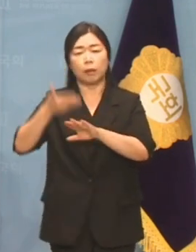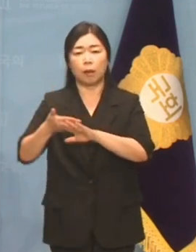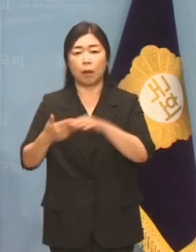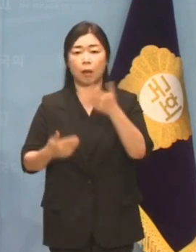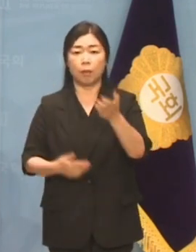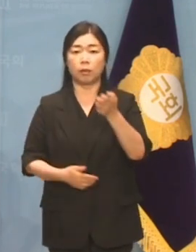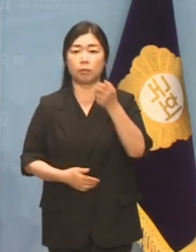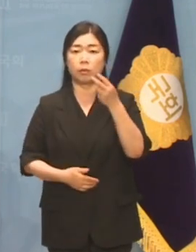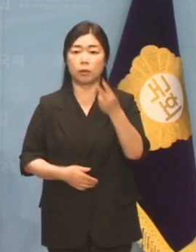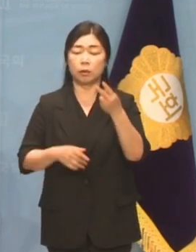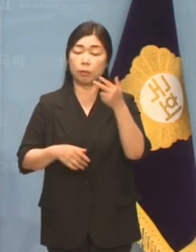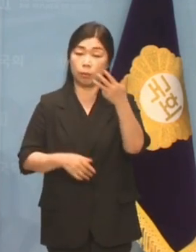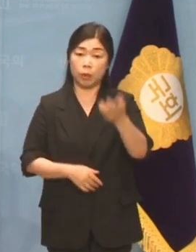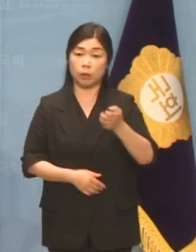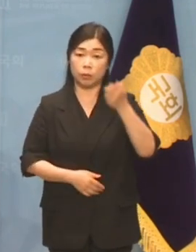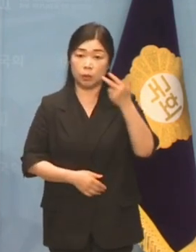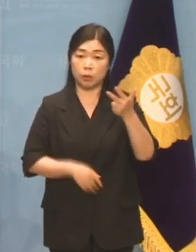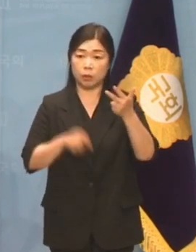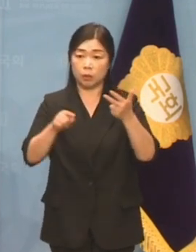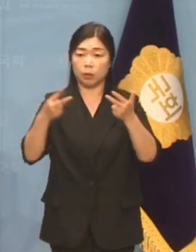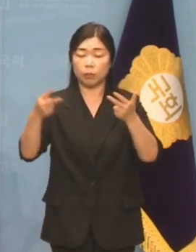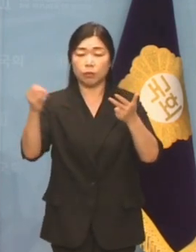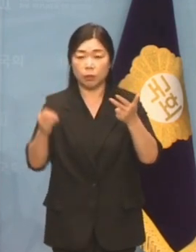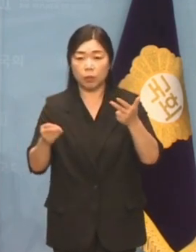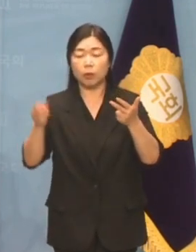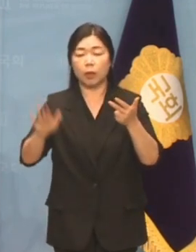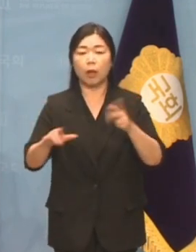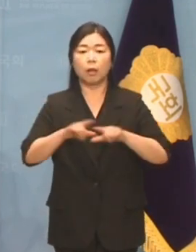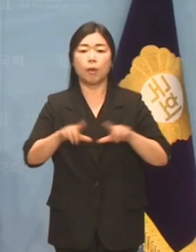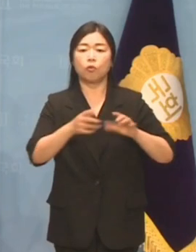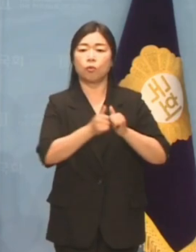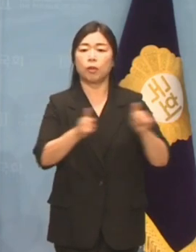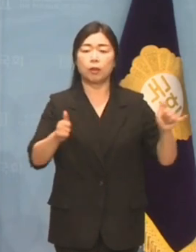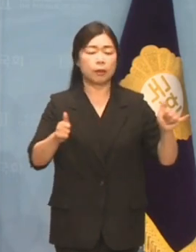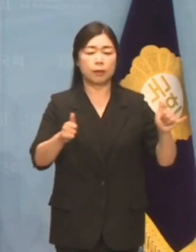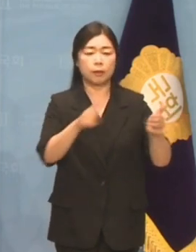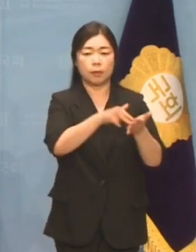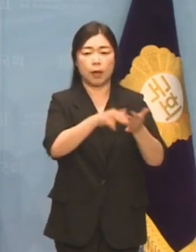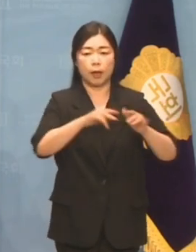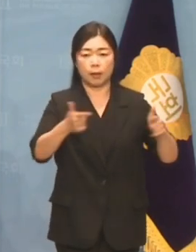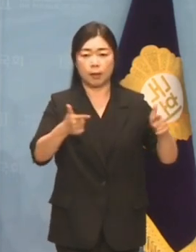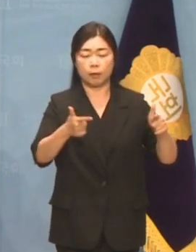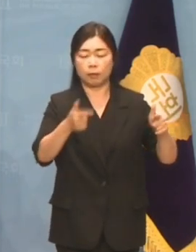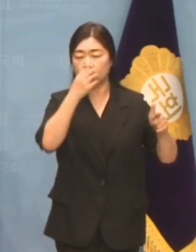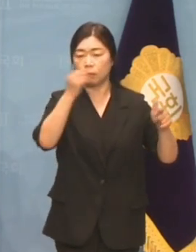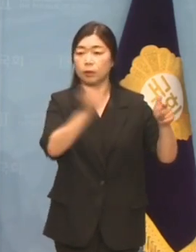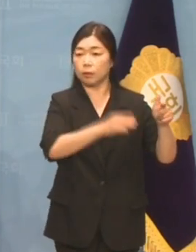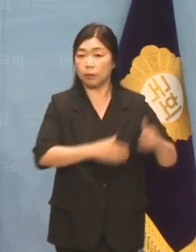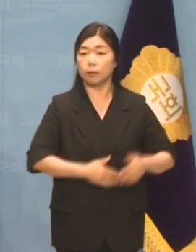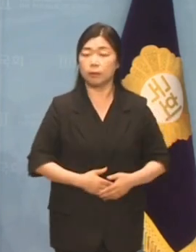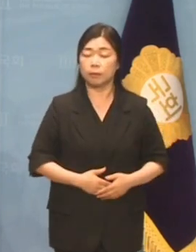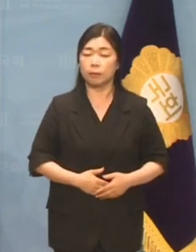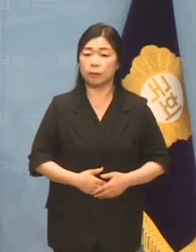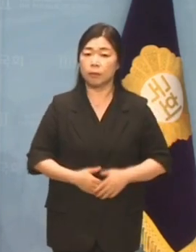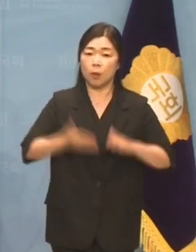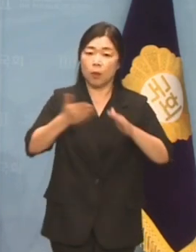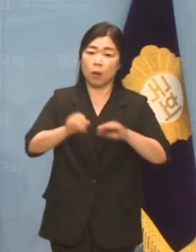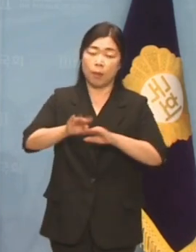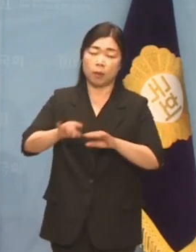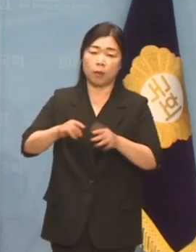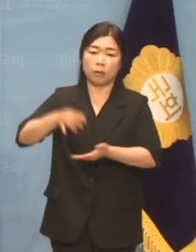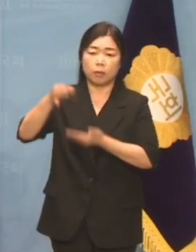89.2%였음에도 불구하고 이 의견은 일반 국민의 의견이 아니라며 폄훼하고 있습니다. 공영방송 재원인